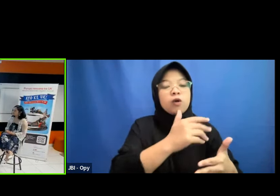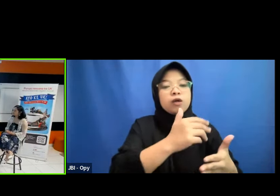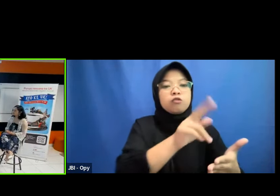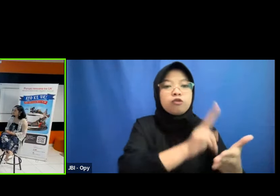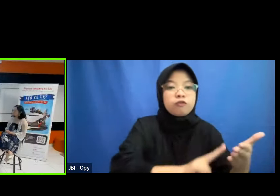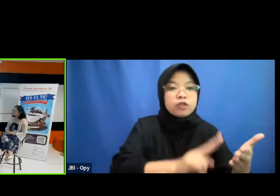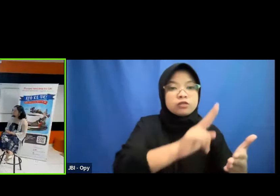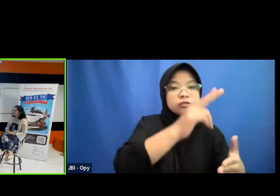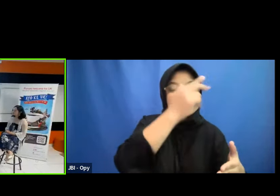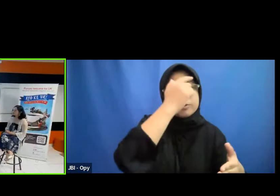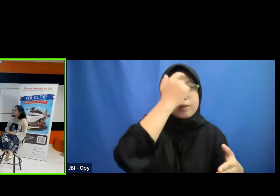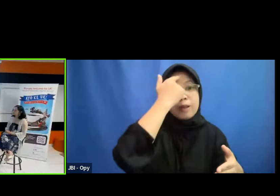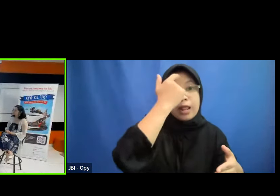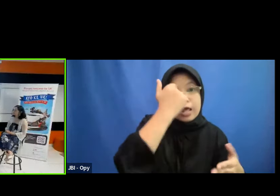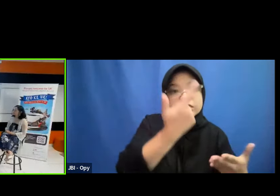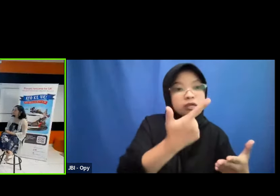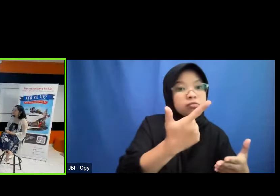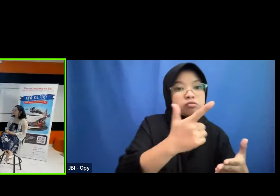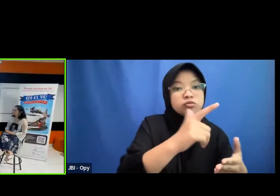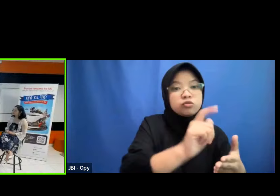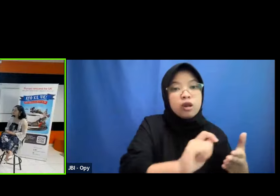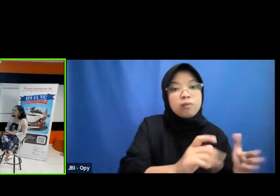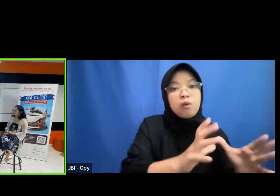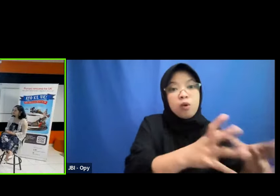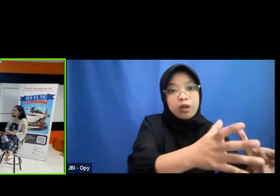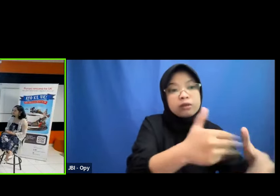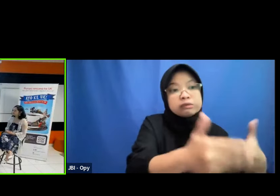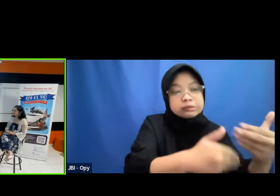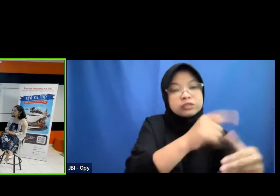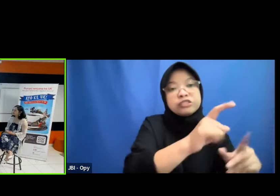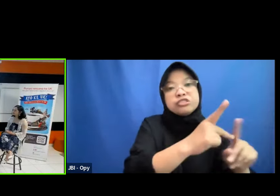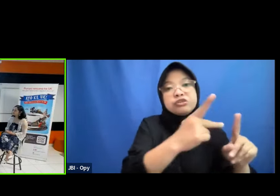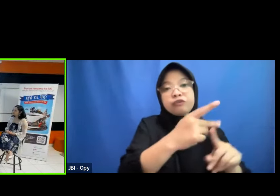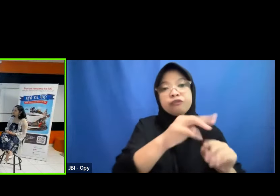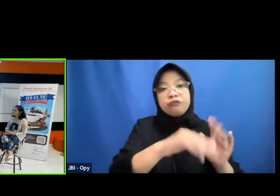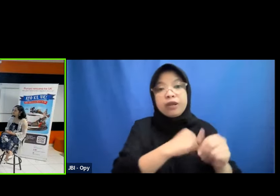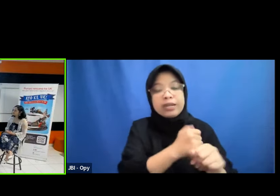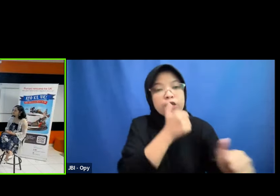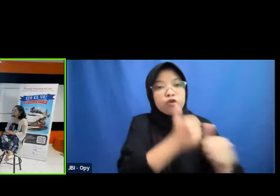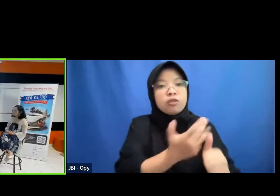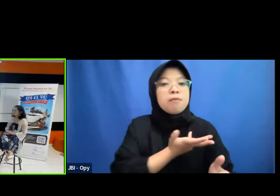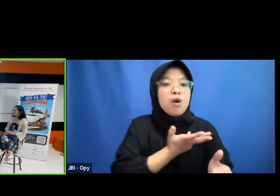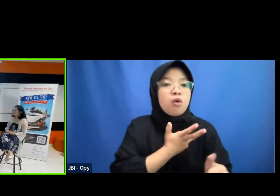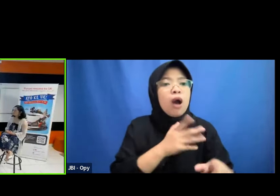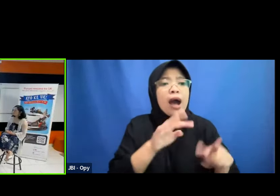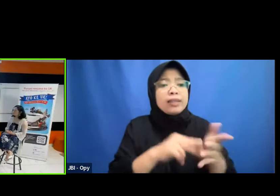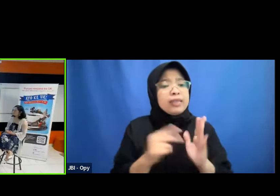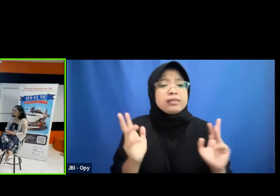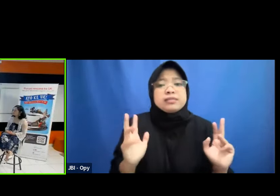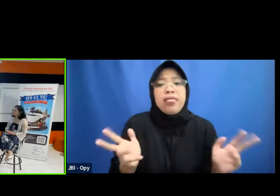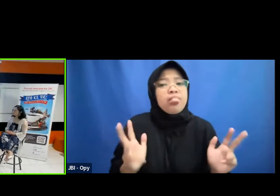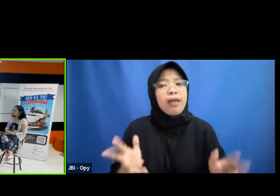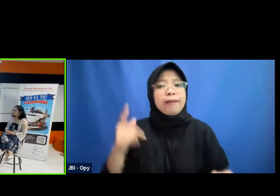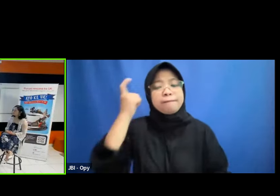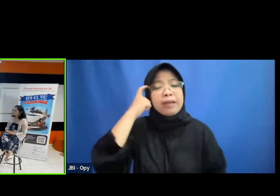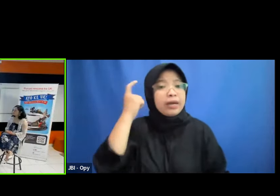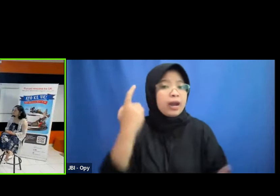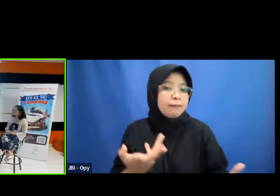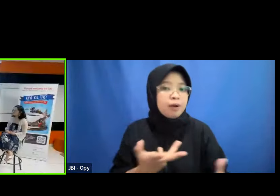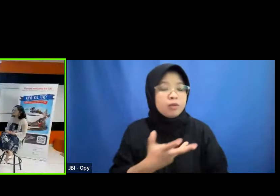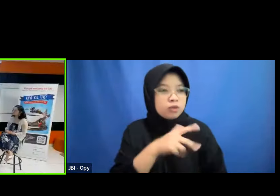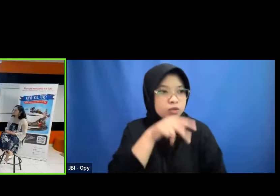shivening is one of the vehicle for me to achieve that Dream jadi santai aja jangan kayak mikir Ini tuh kayak